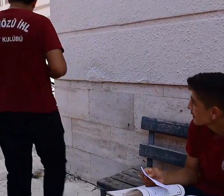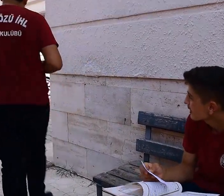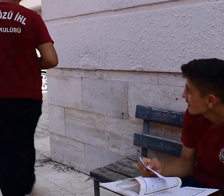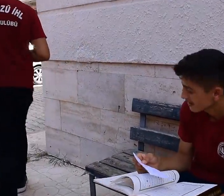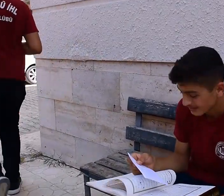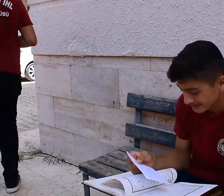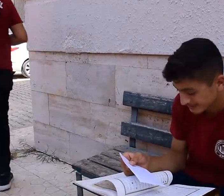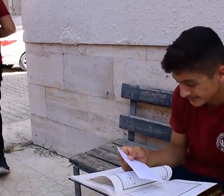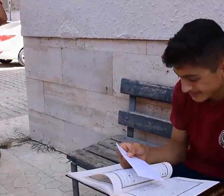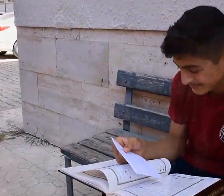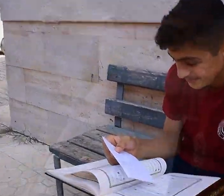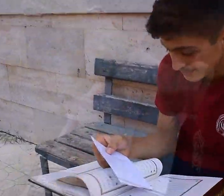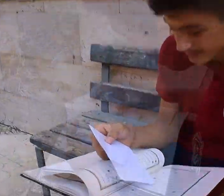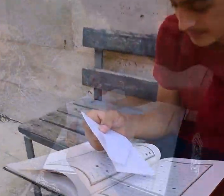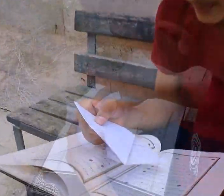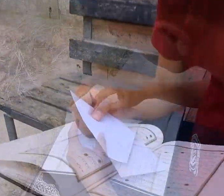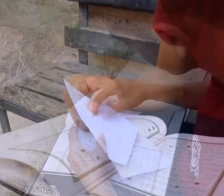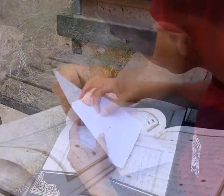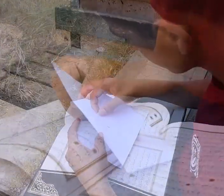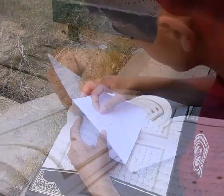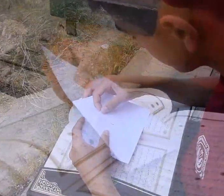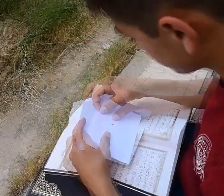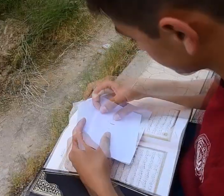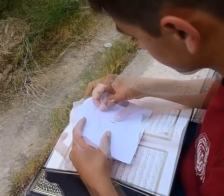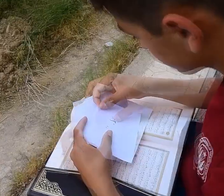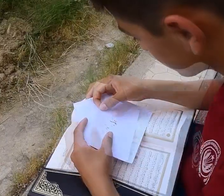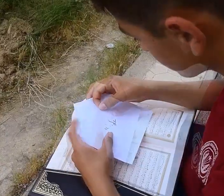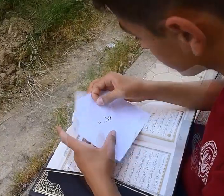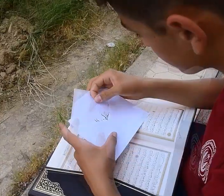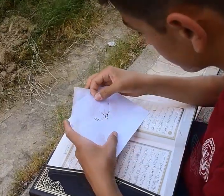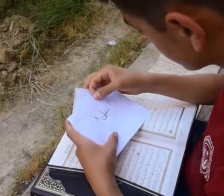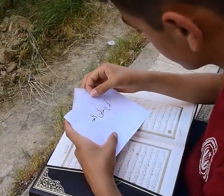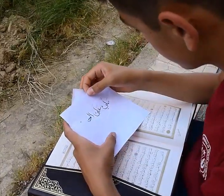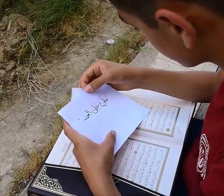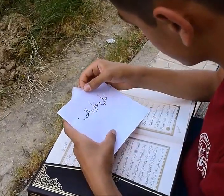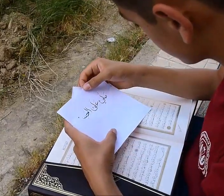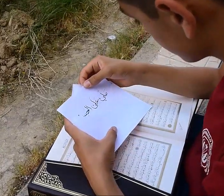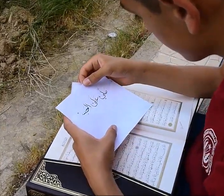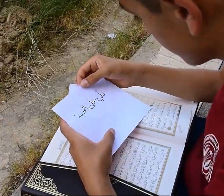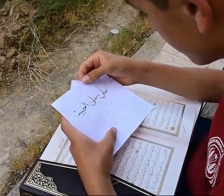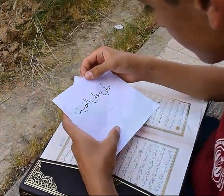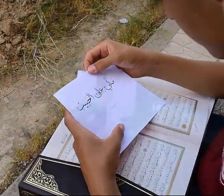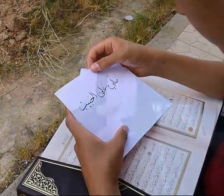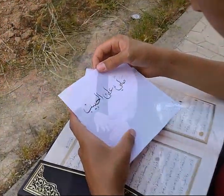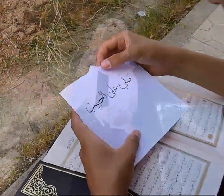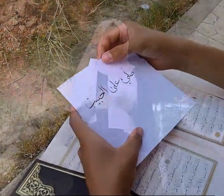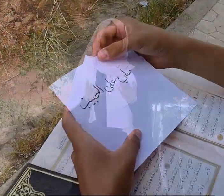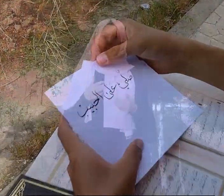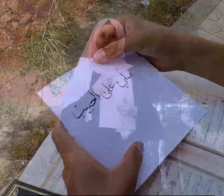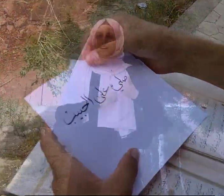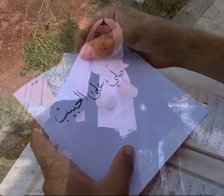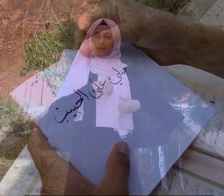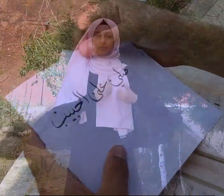selam aleyke. Ya Rasul selam aleyke. Ya